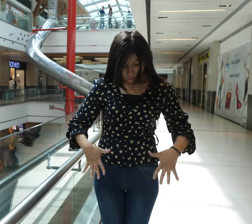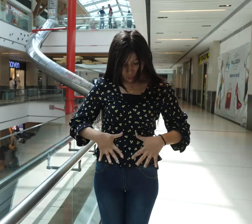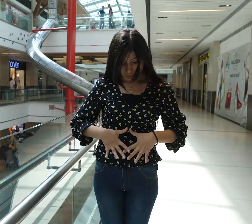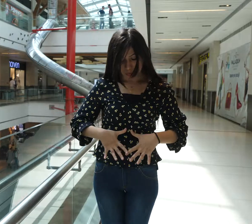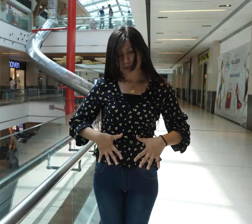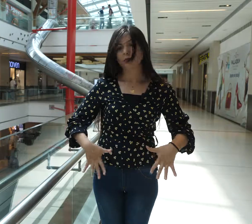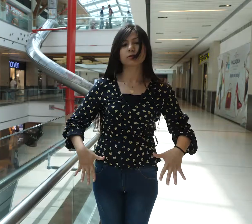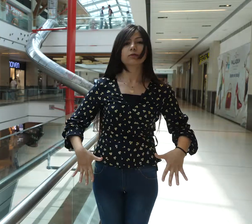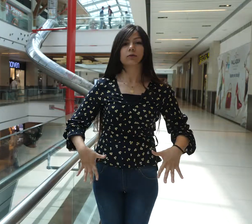doğru